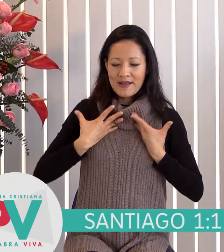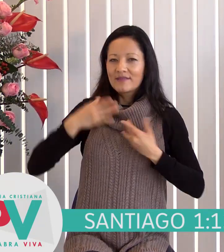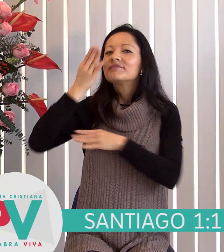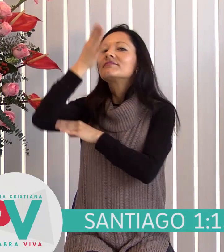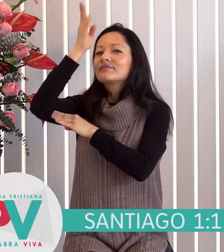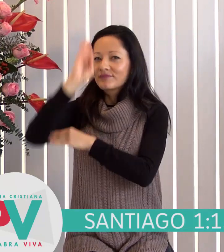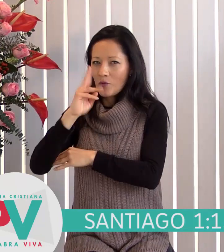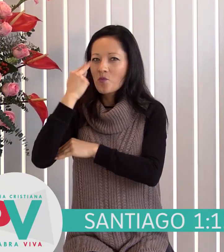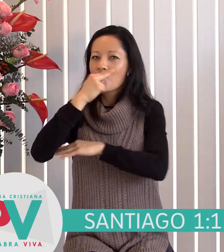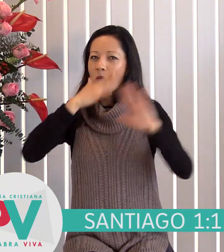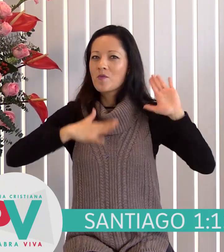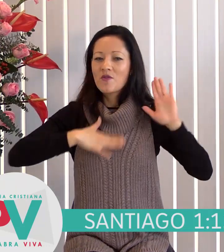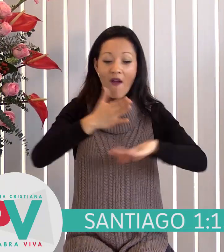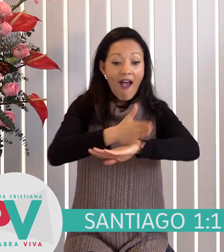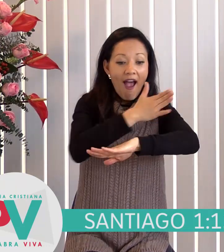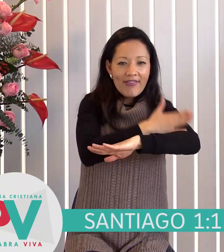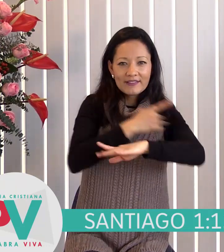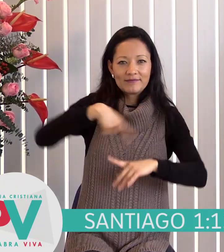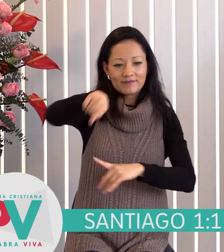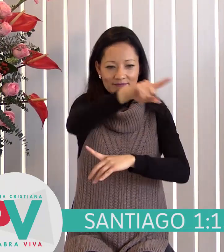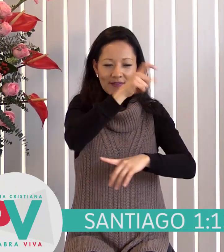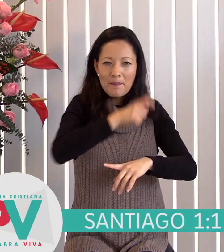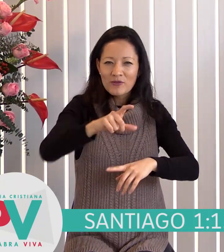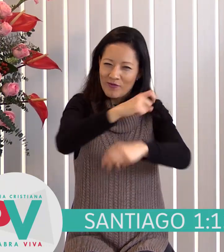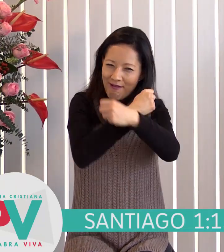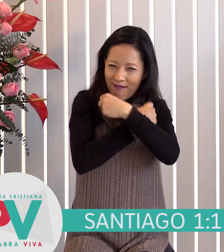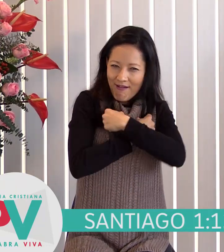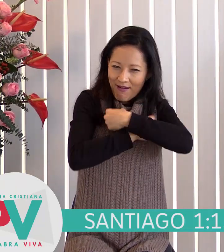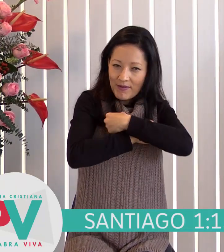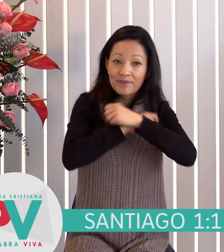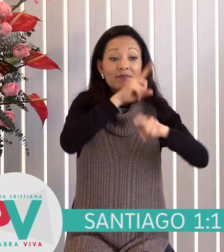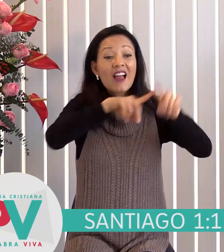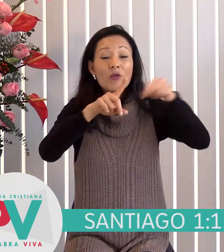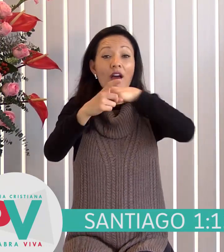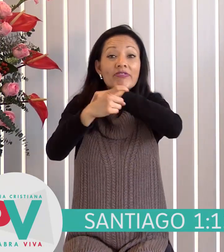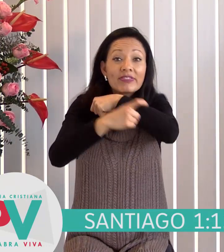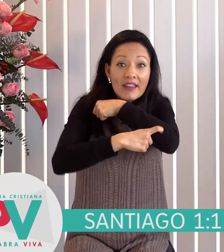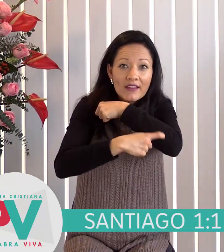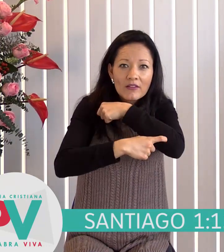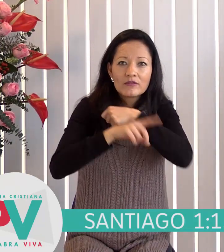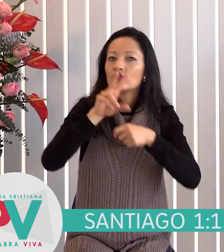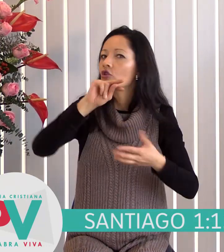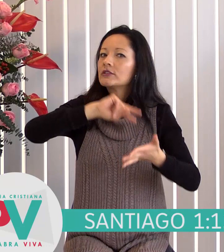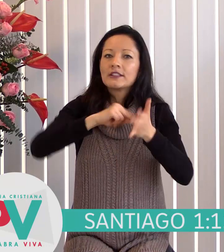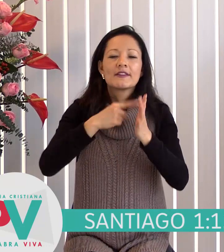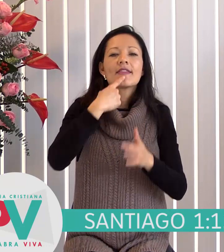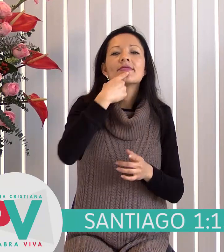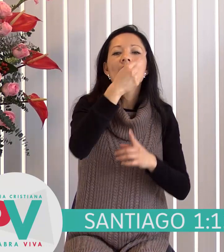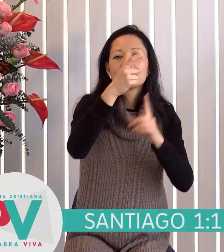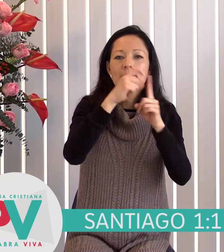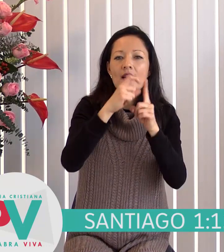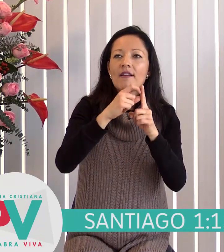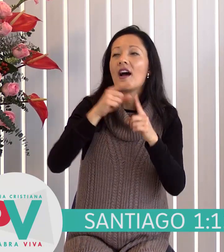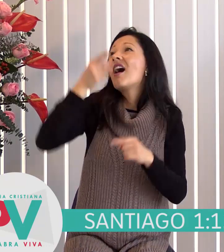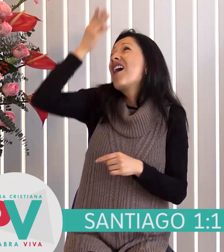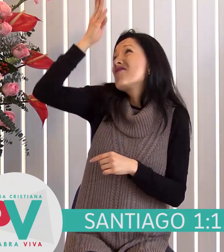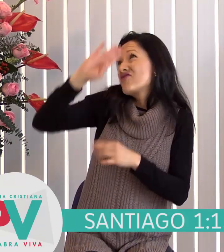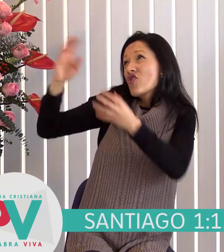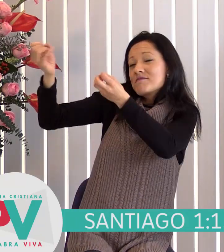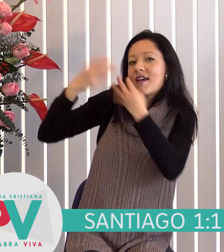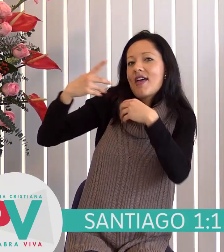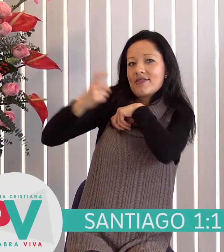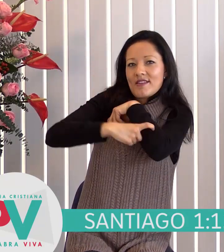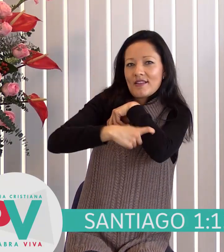prometido a los que le aman. Cuando alguno es tentado, no diga que es tentado de parte de Dios, porque Dios no puede